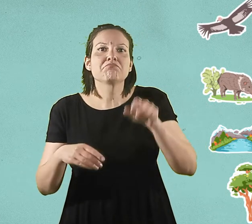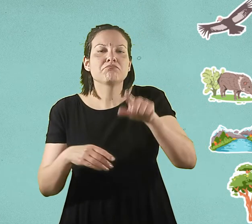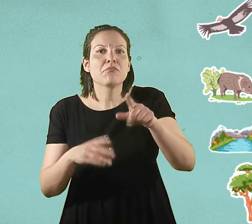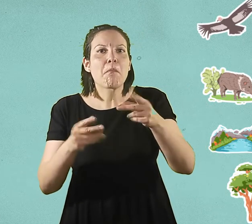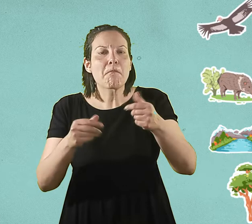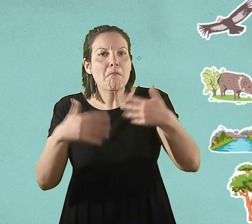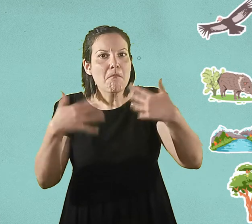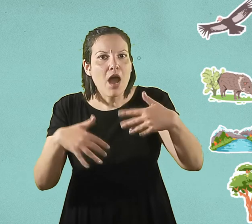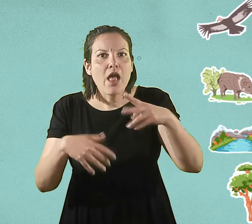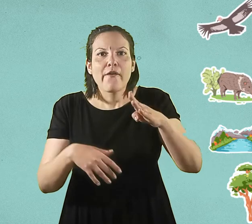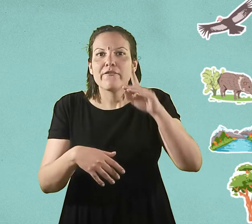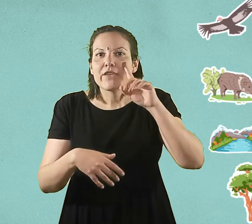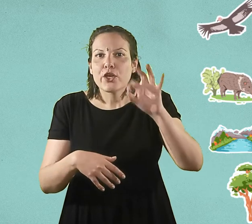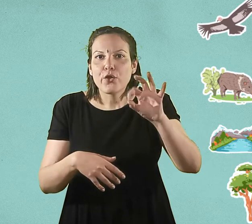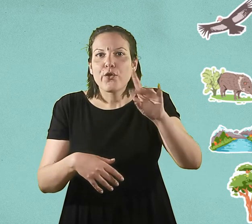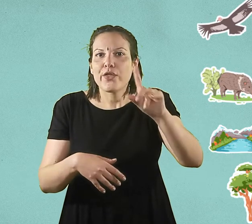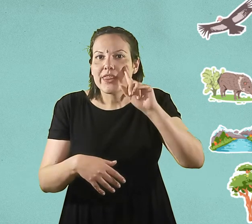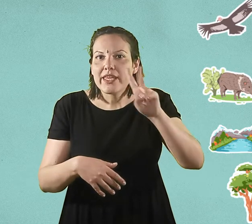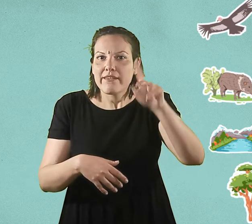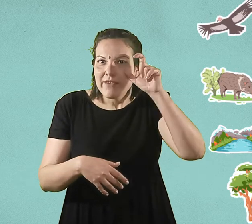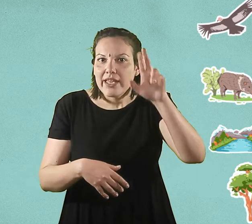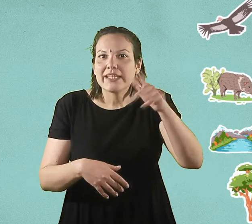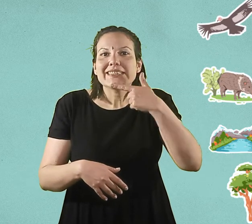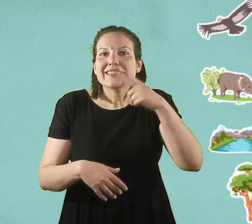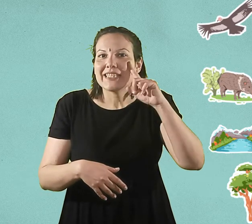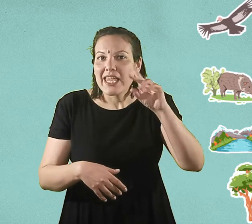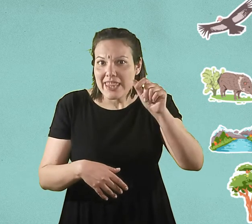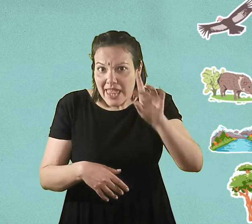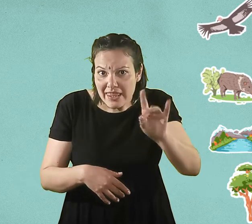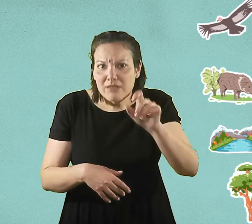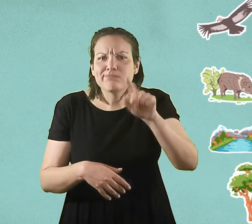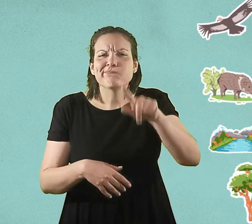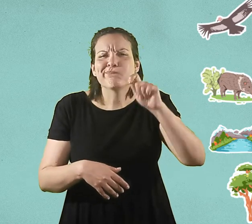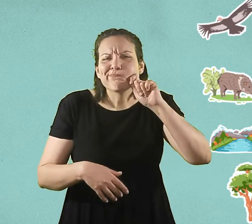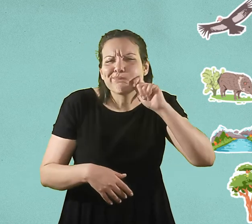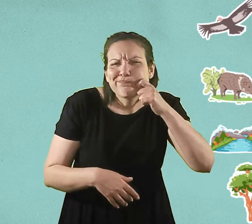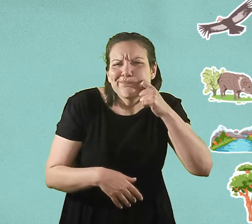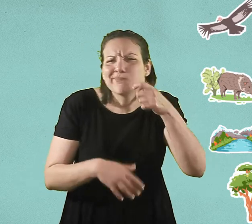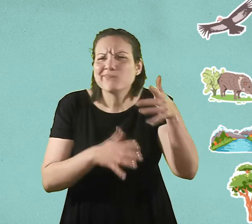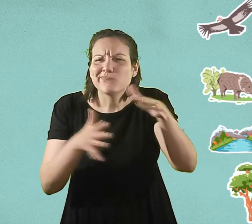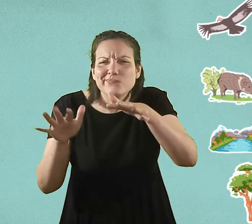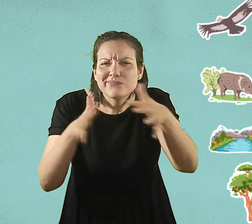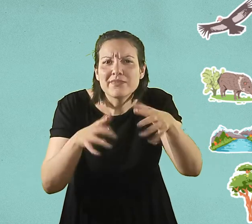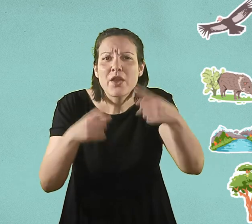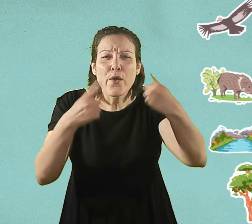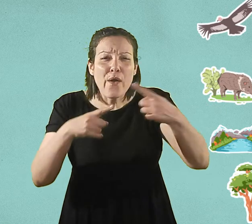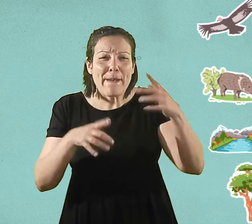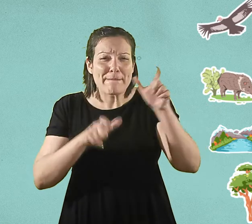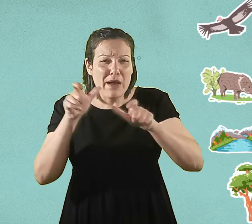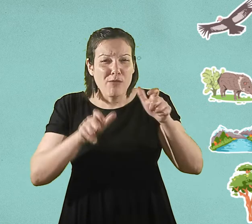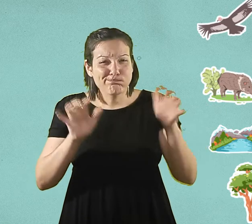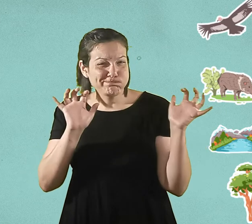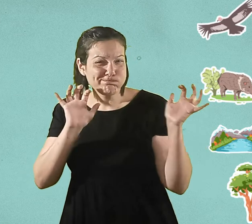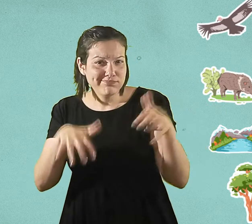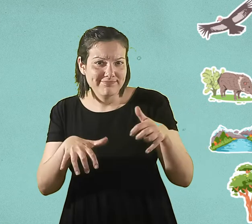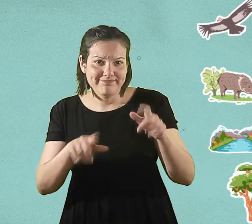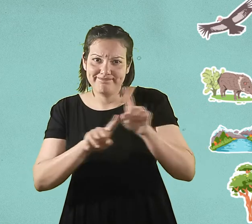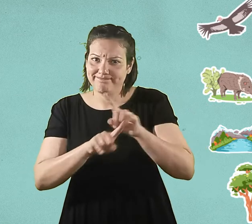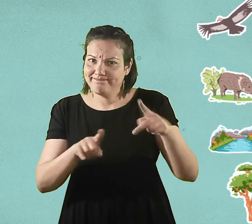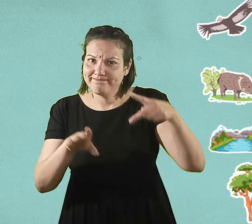de su biodiversidad y su belleza escénica, están limitadas las actividades humanas y cuentan con protección